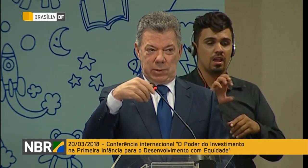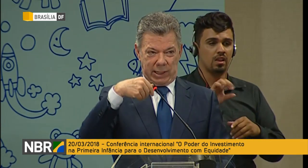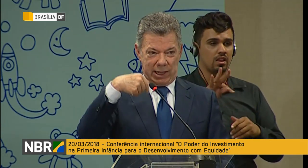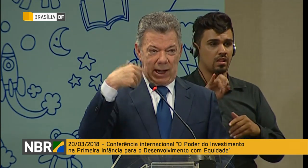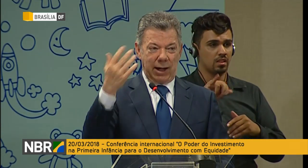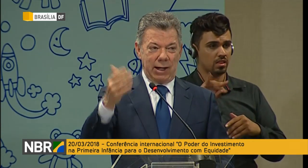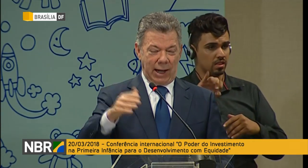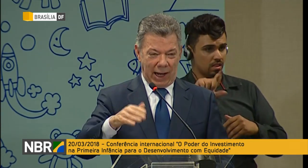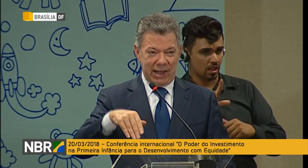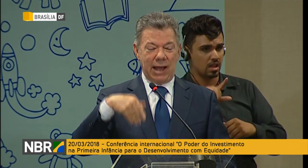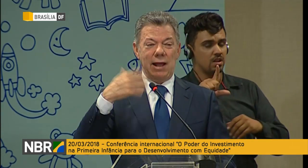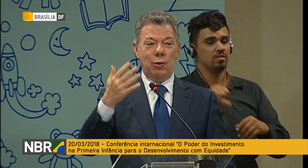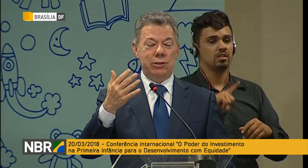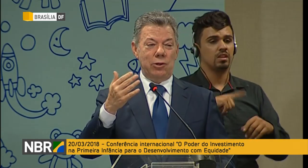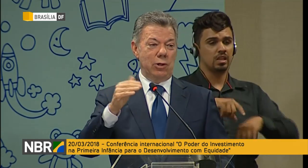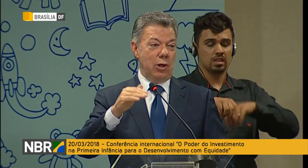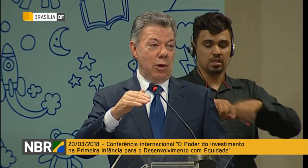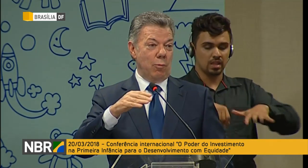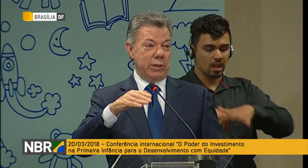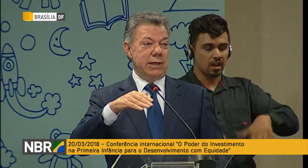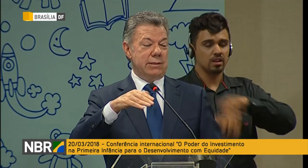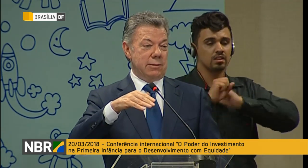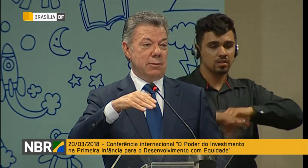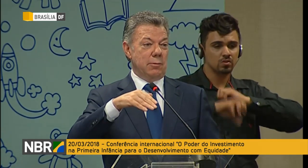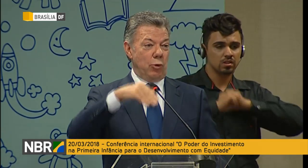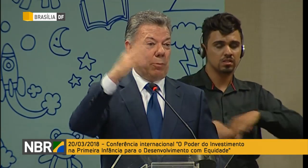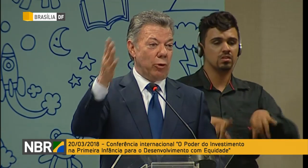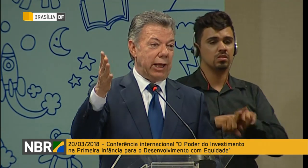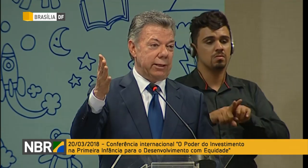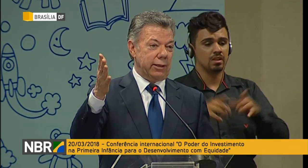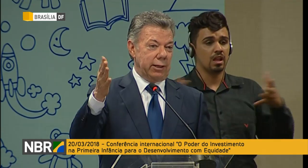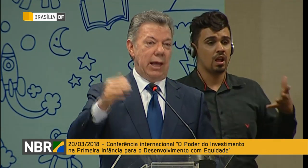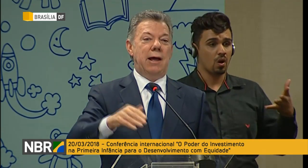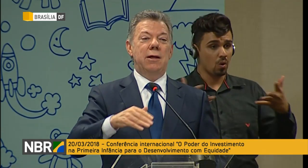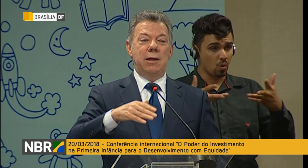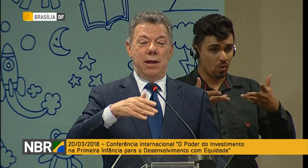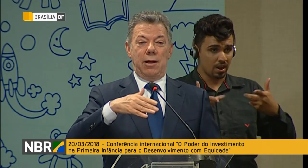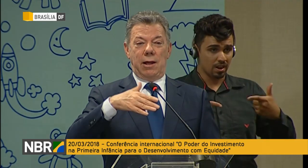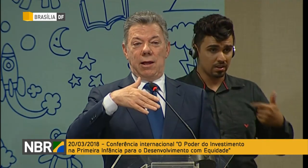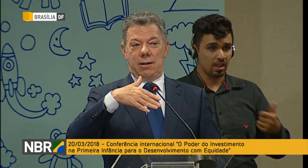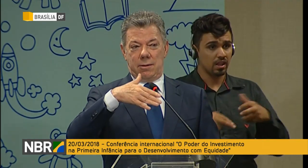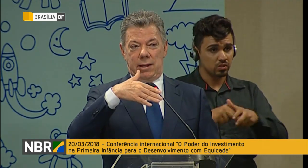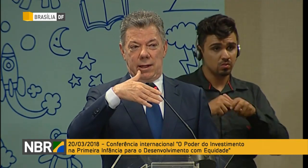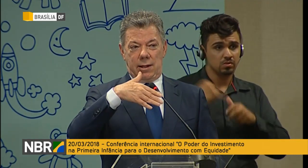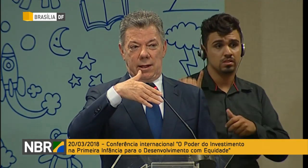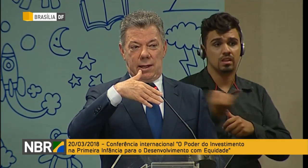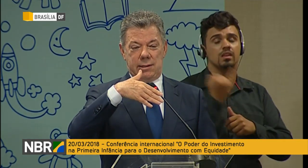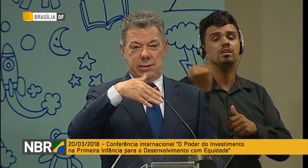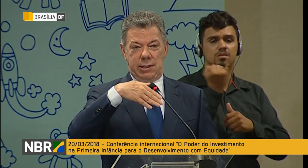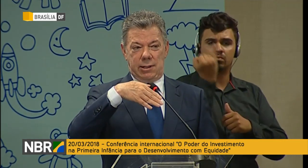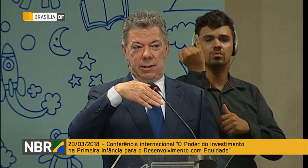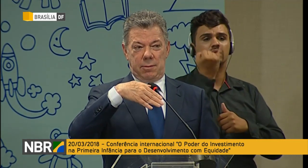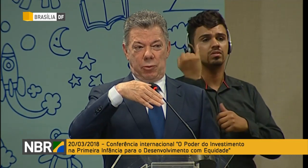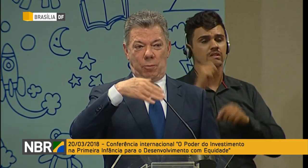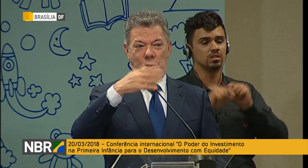com efeito à educação, de forma geral, qualidade da educação, então é muito importante